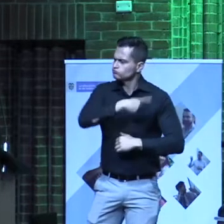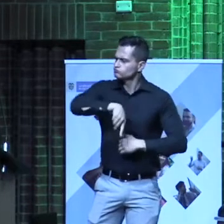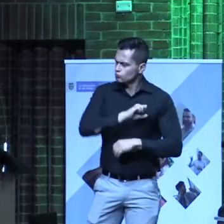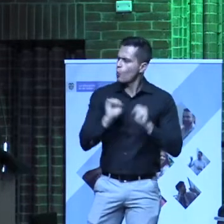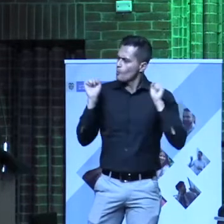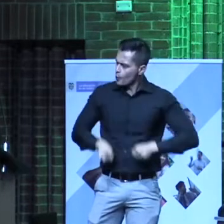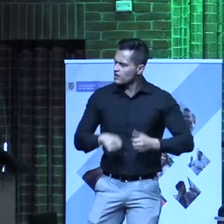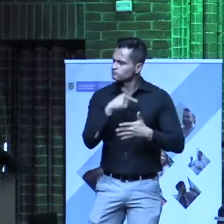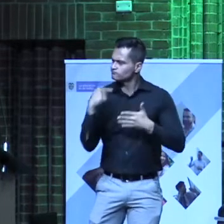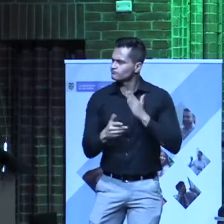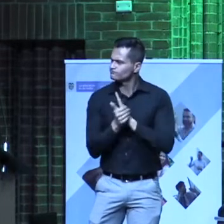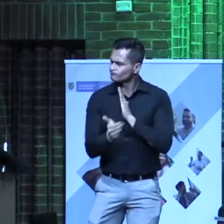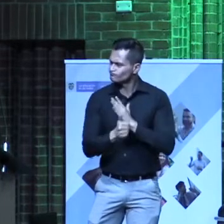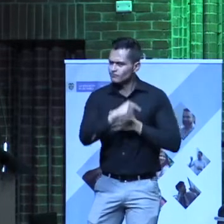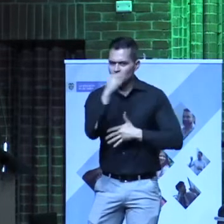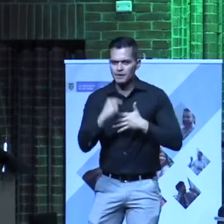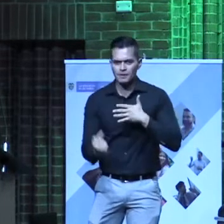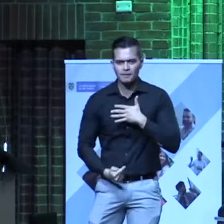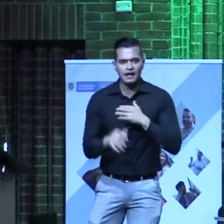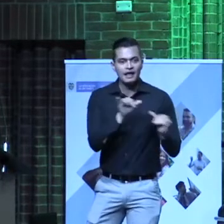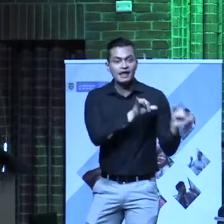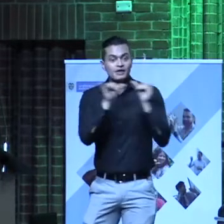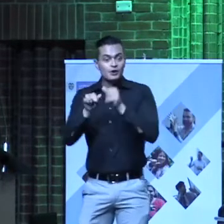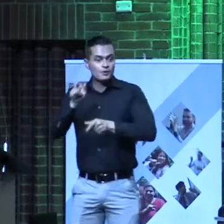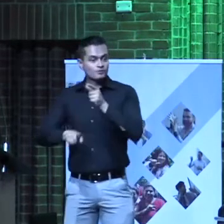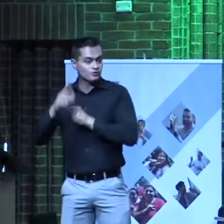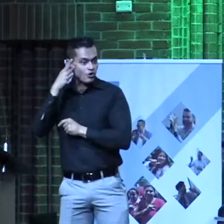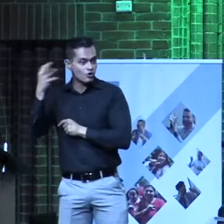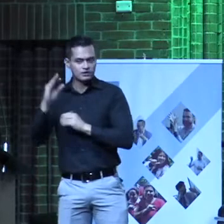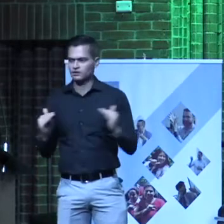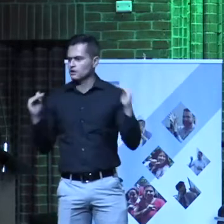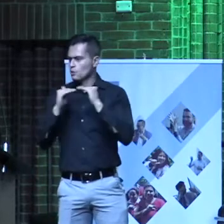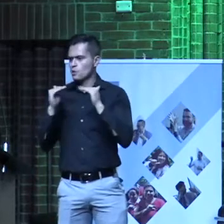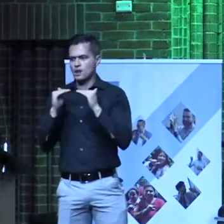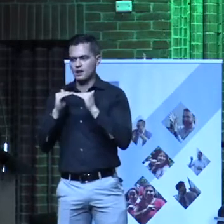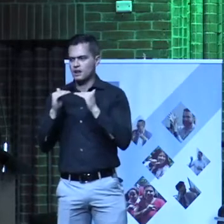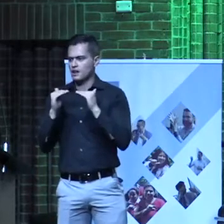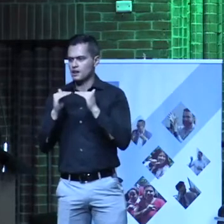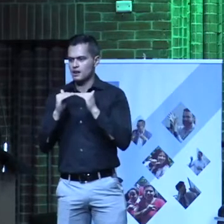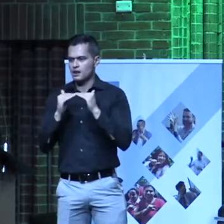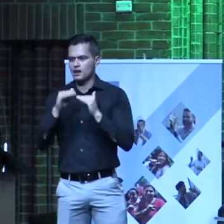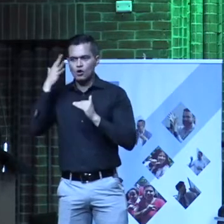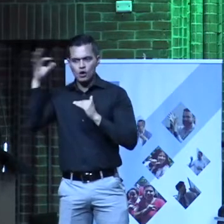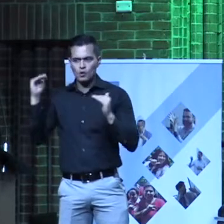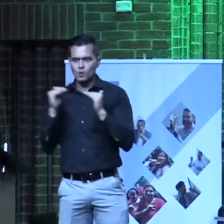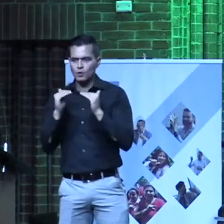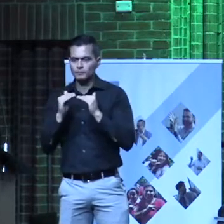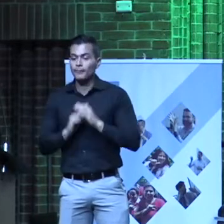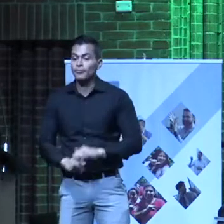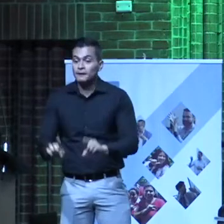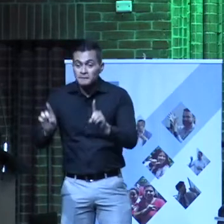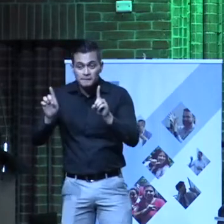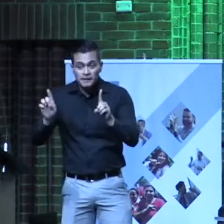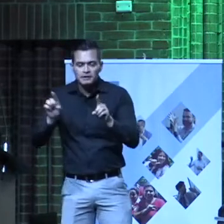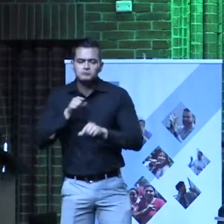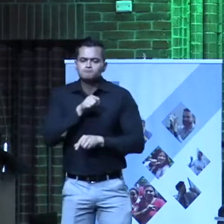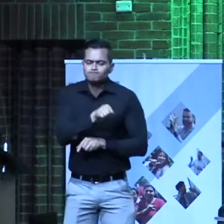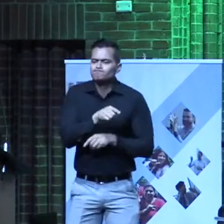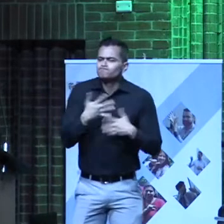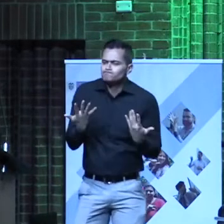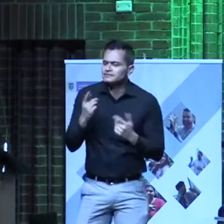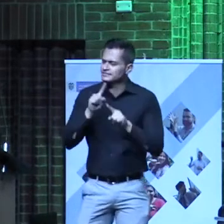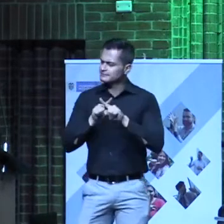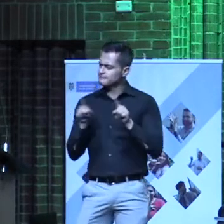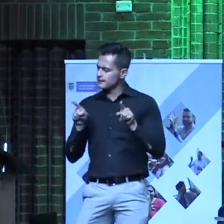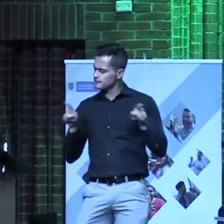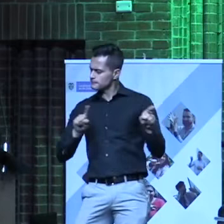los mismos potenciales que la población oyente. No obstante, su principal diferencia es la lengua, el uso